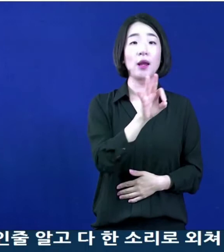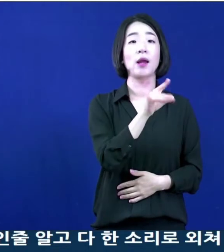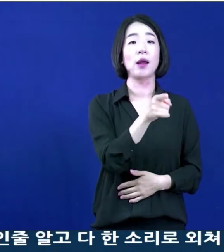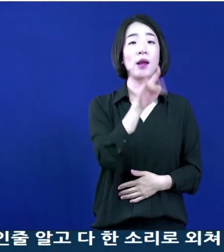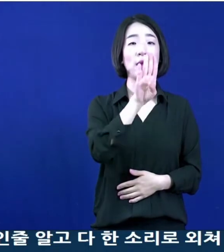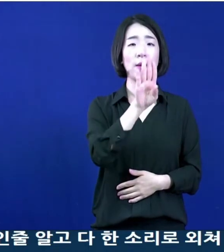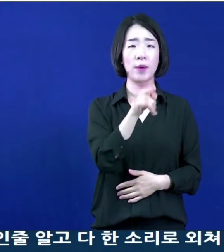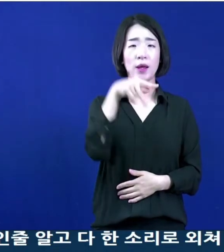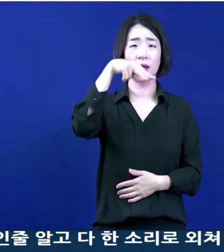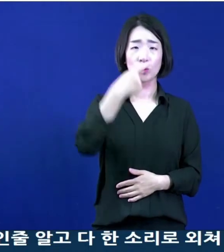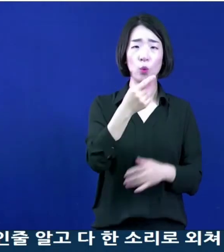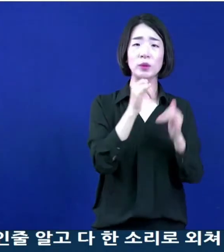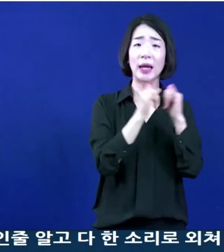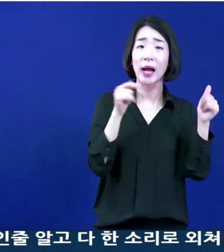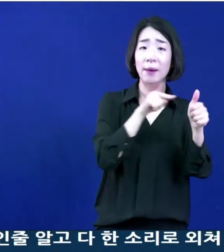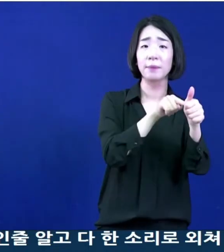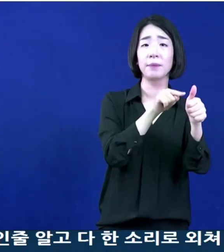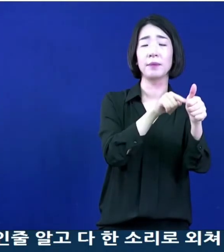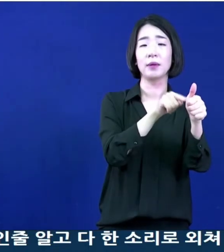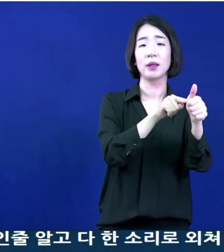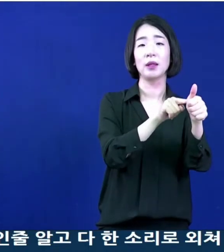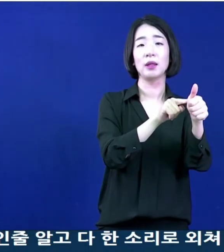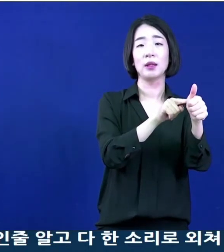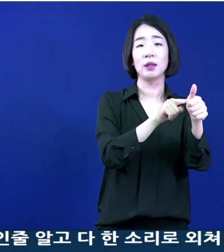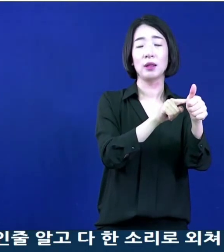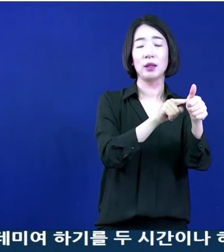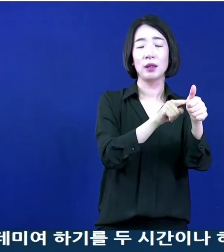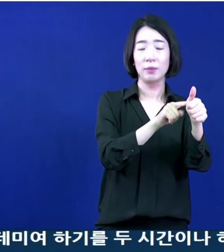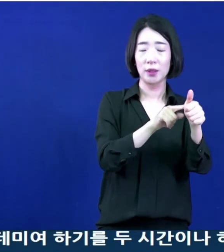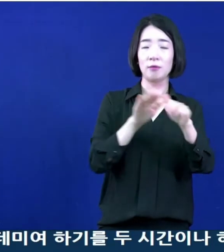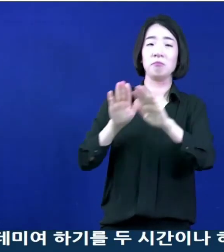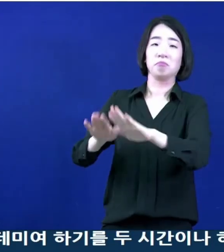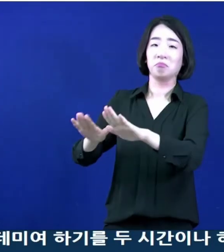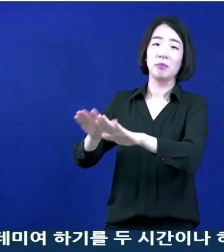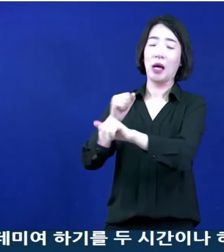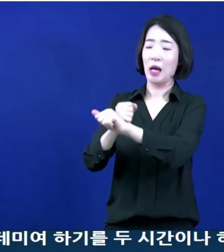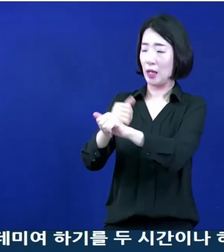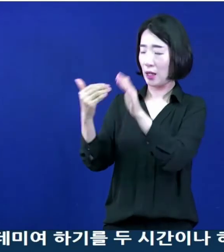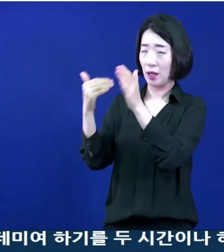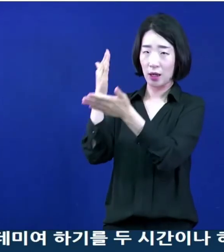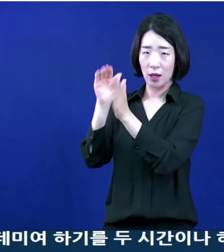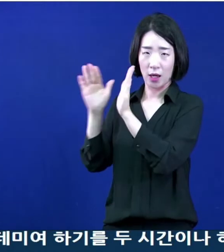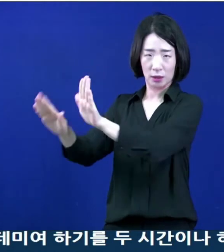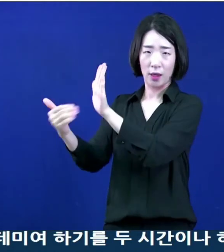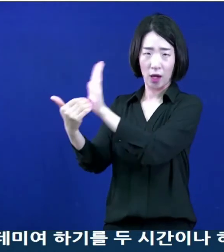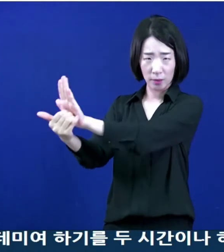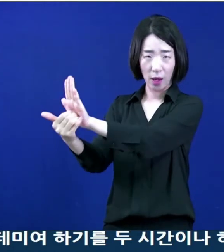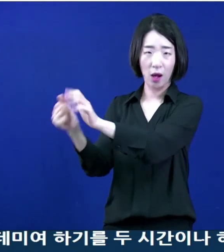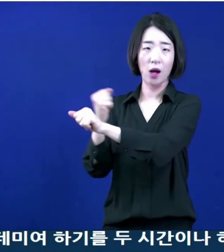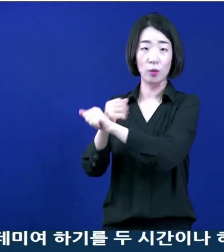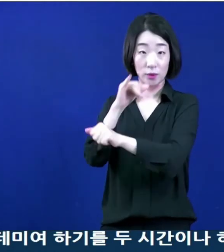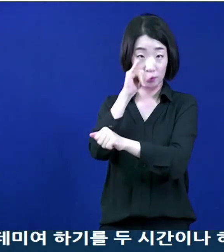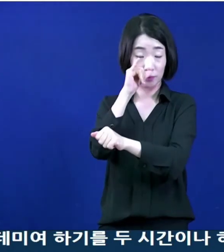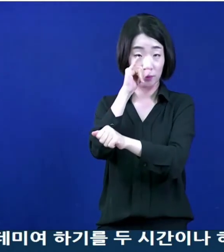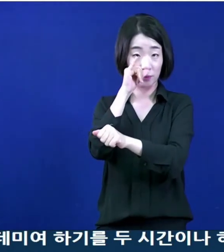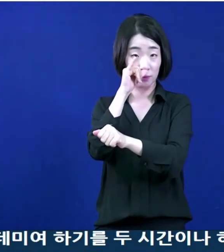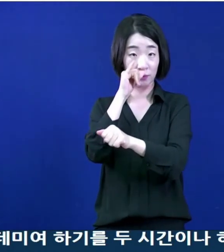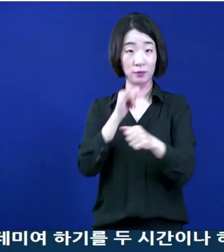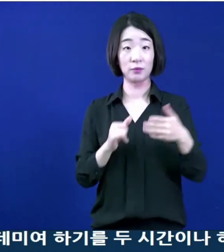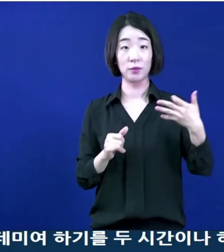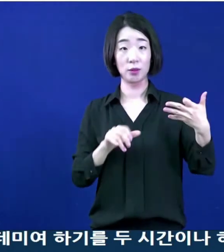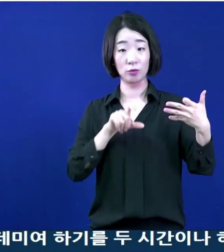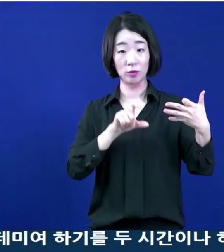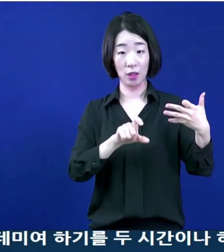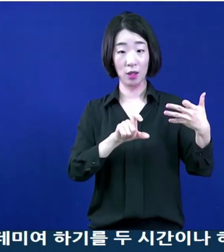그를 저지하는 거죠. 그 다음 34절 제가 읽어드릴게요. 좀 전에